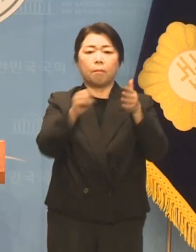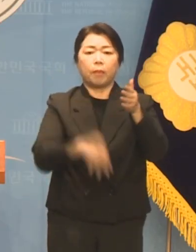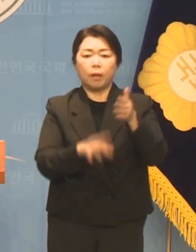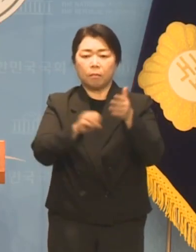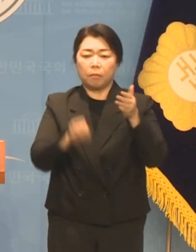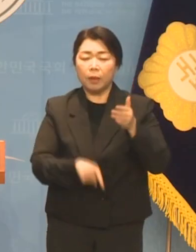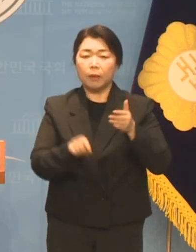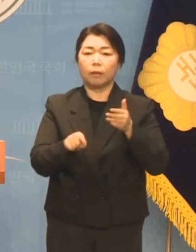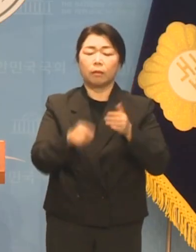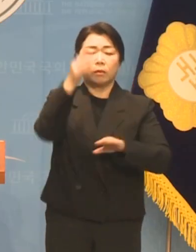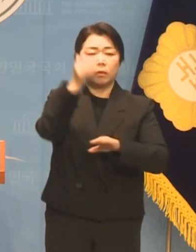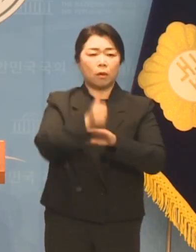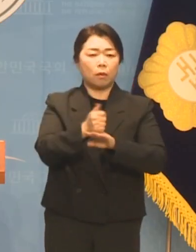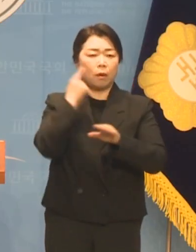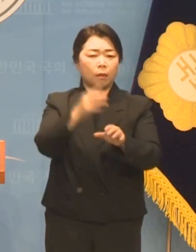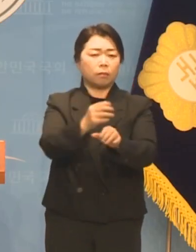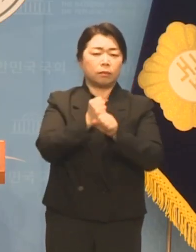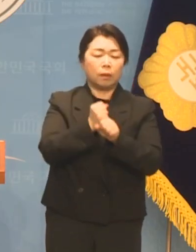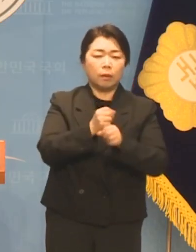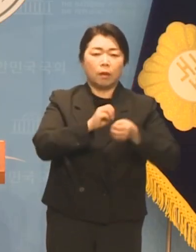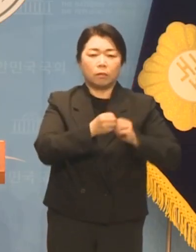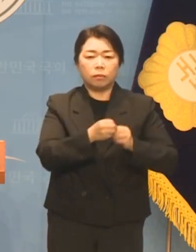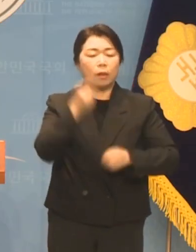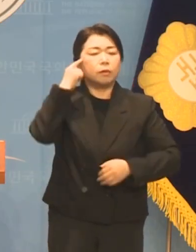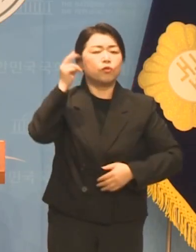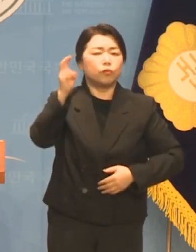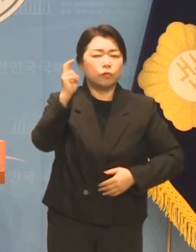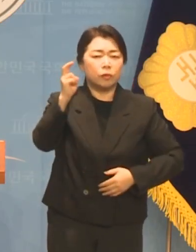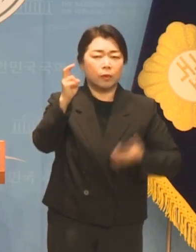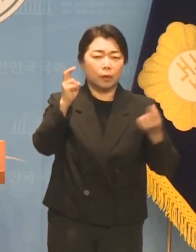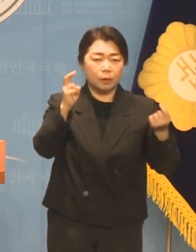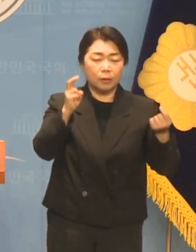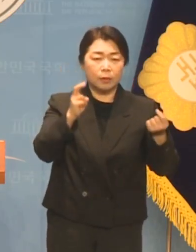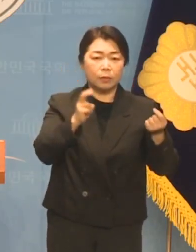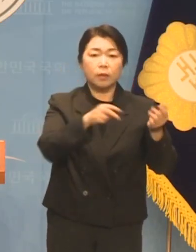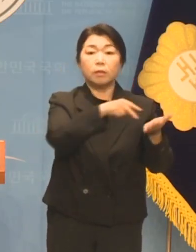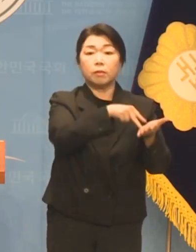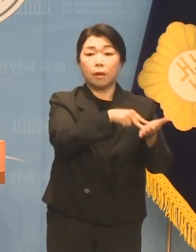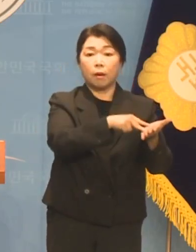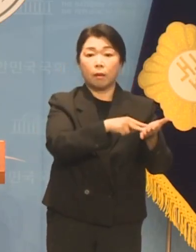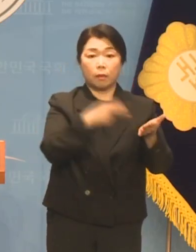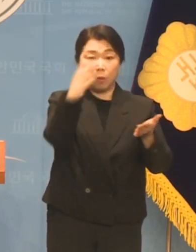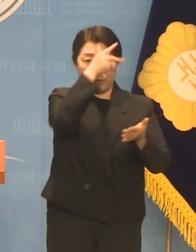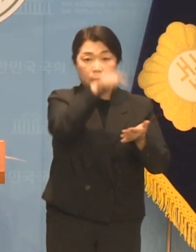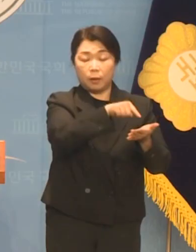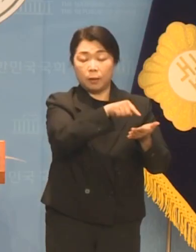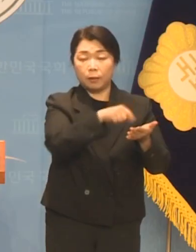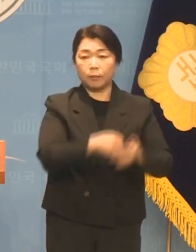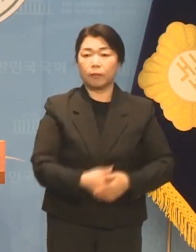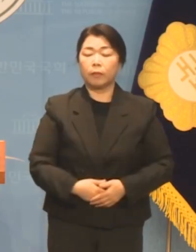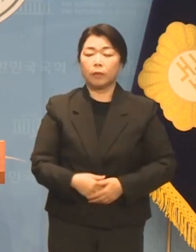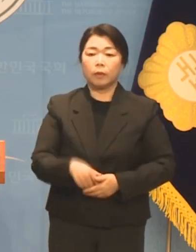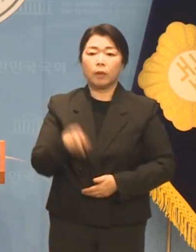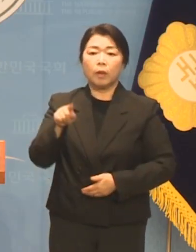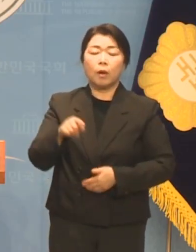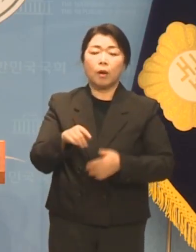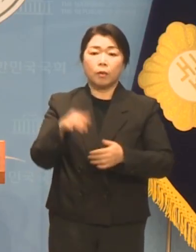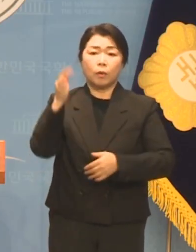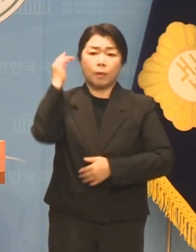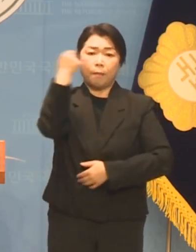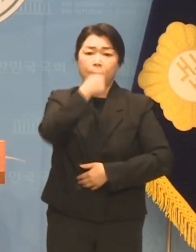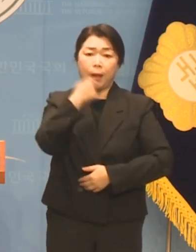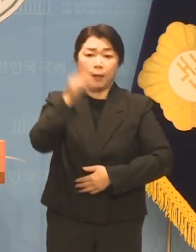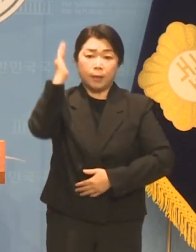사후적 추론에 따라 외연을 확장하는 것에 해당하여 문제된 표현을 접한 일반